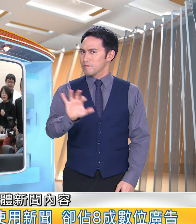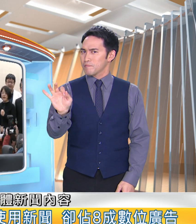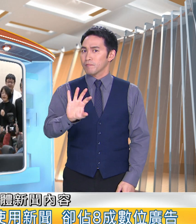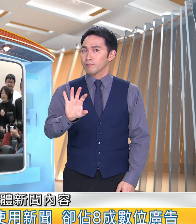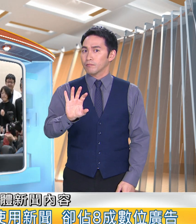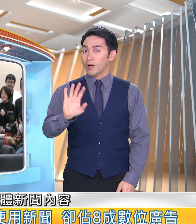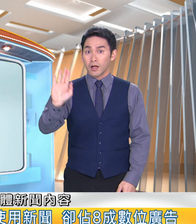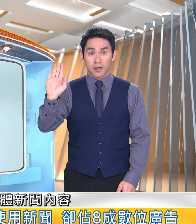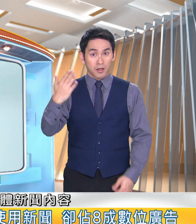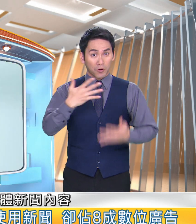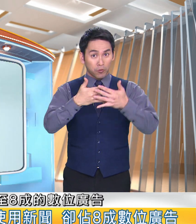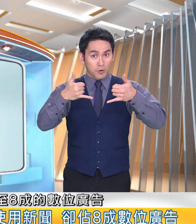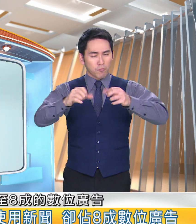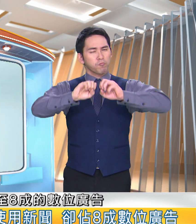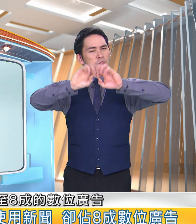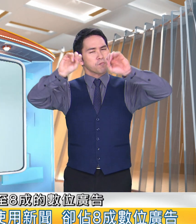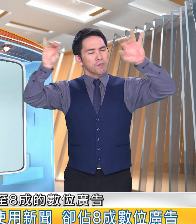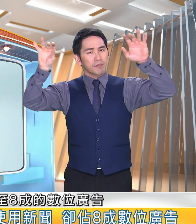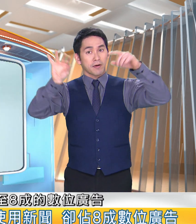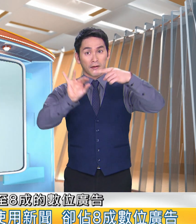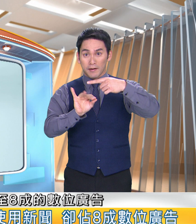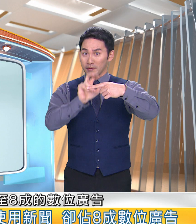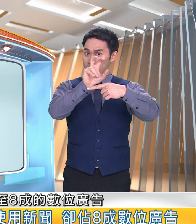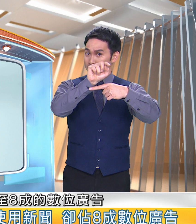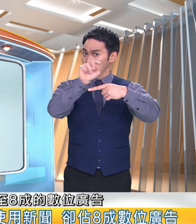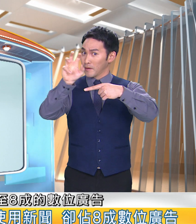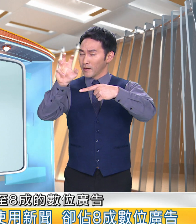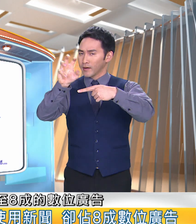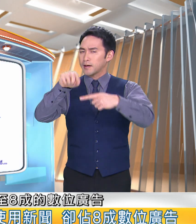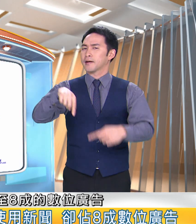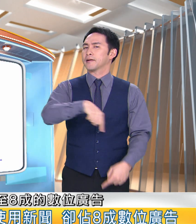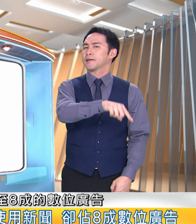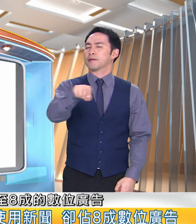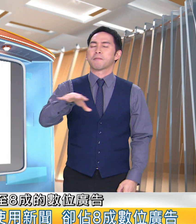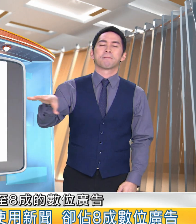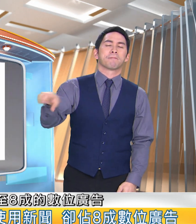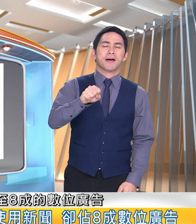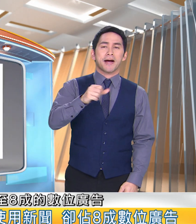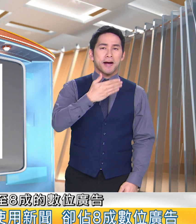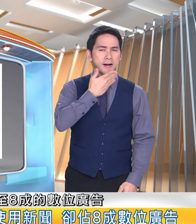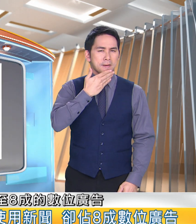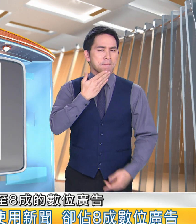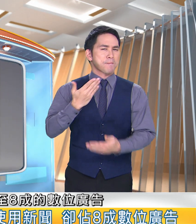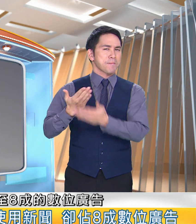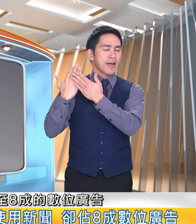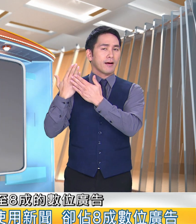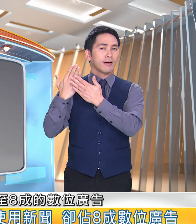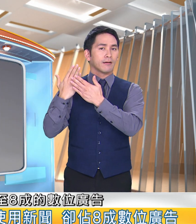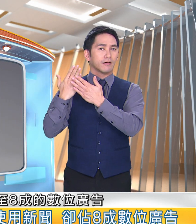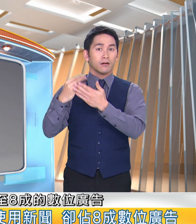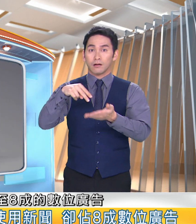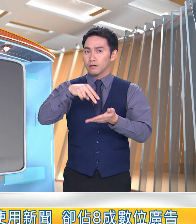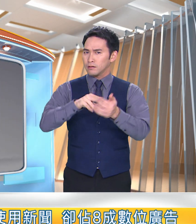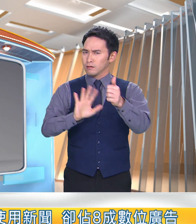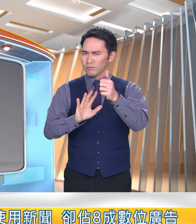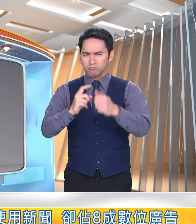容，就占据国内7到8成的数位广告。有立委表